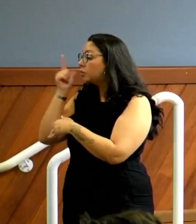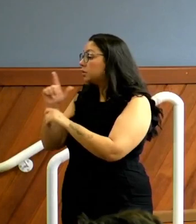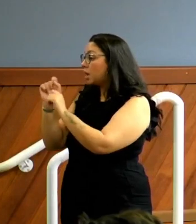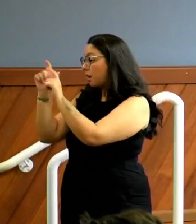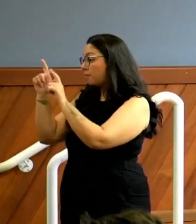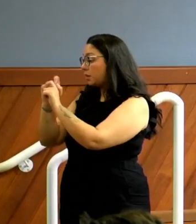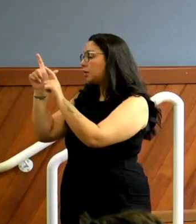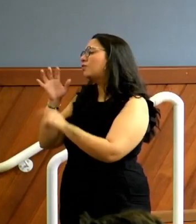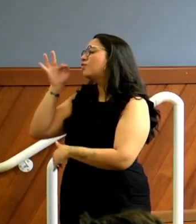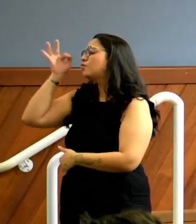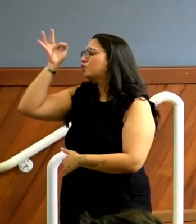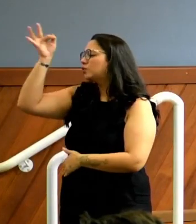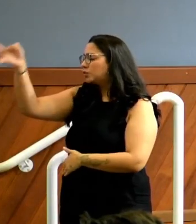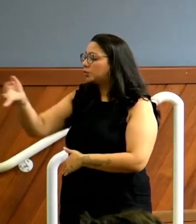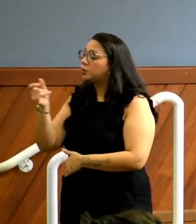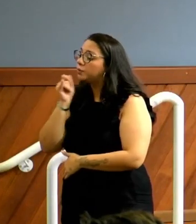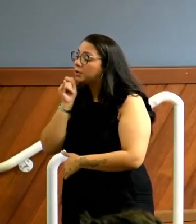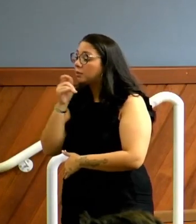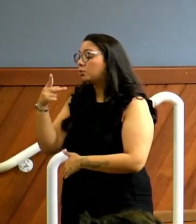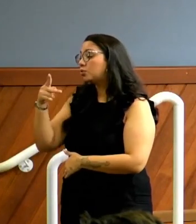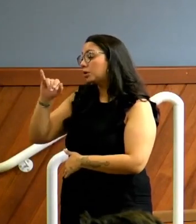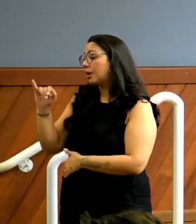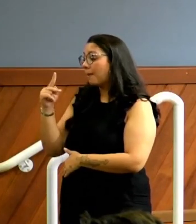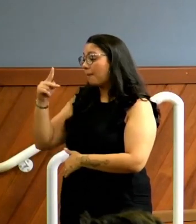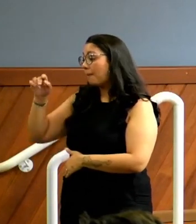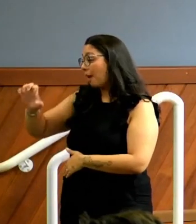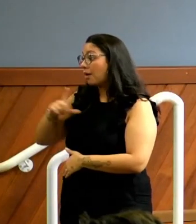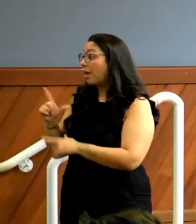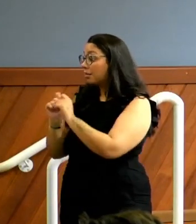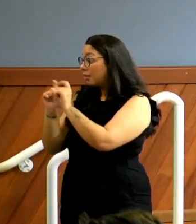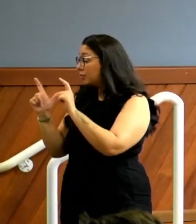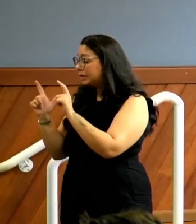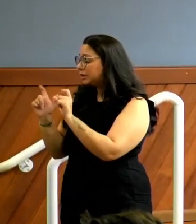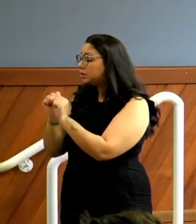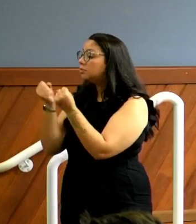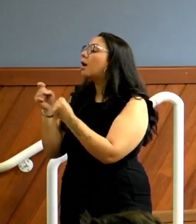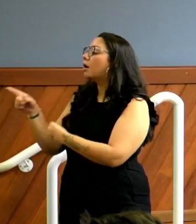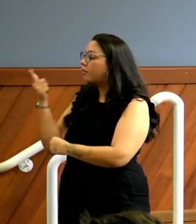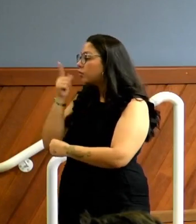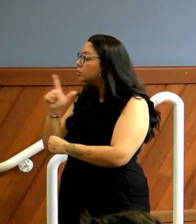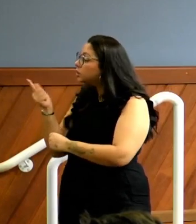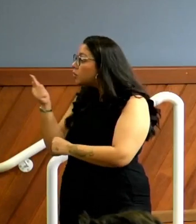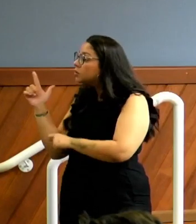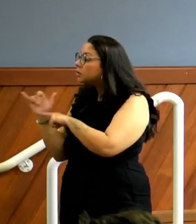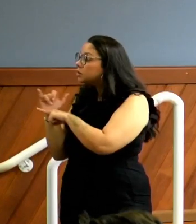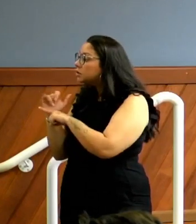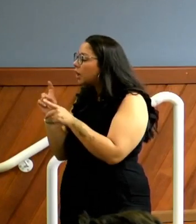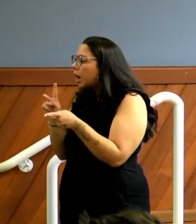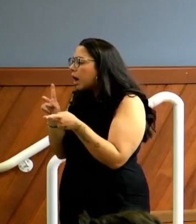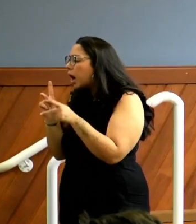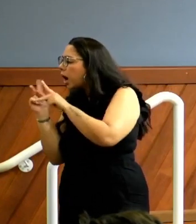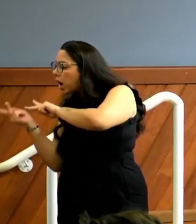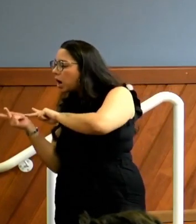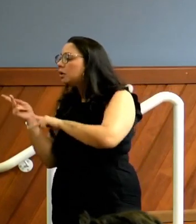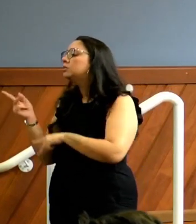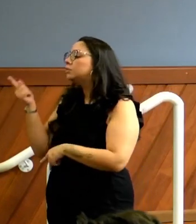que um dia o JPEG não abra mais, automaticamente o Arquivematica vai encontrar uma chave de conversão do JPEG